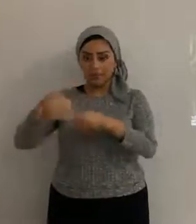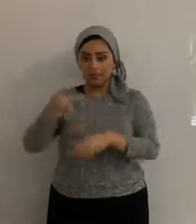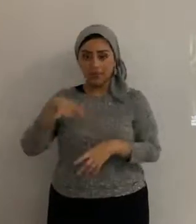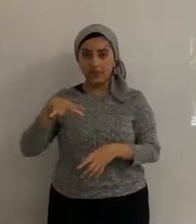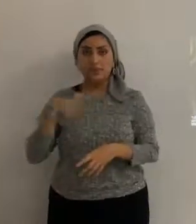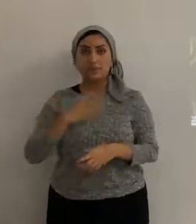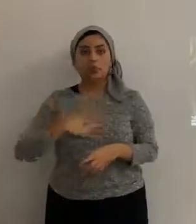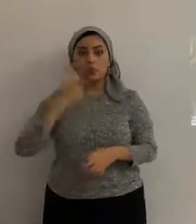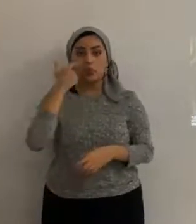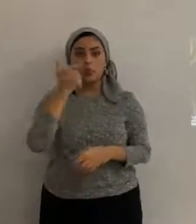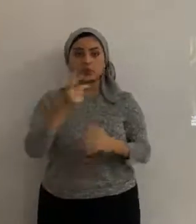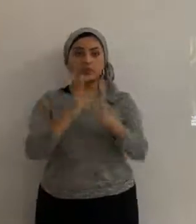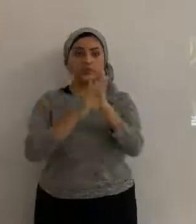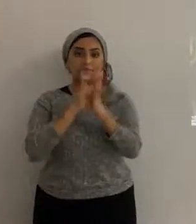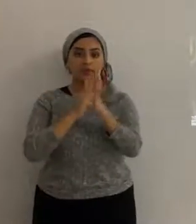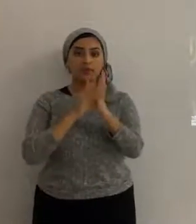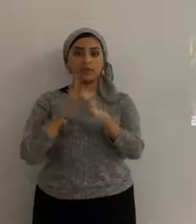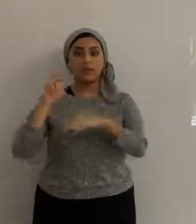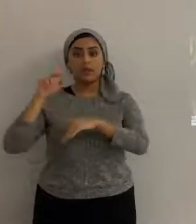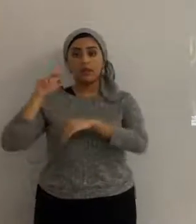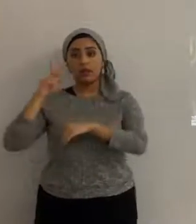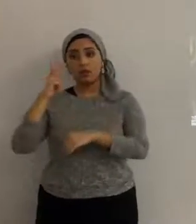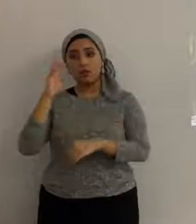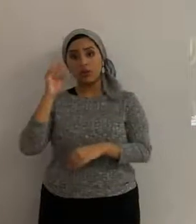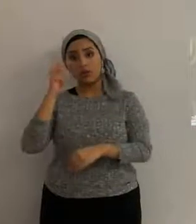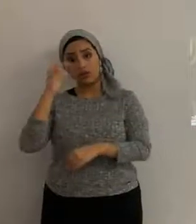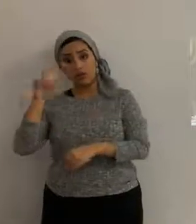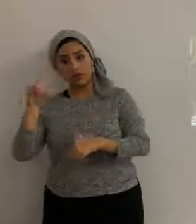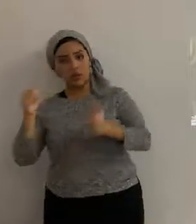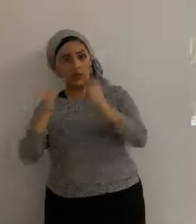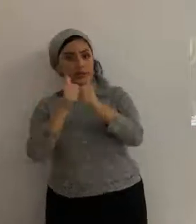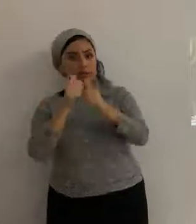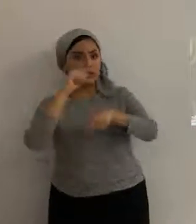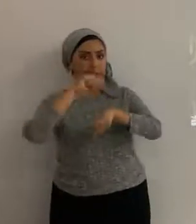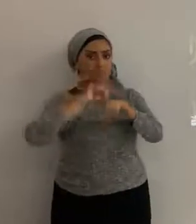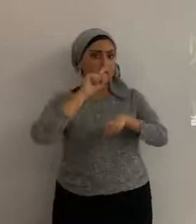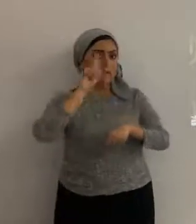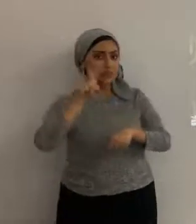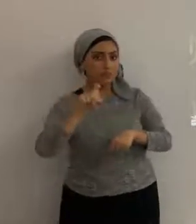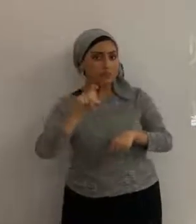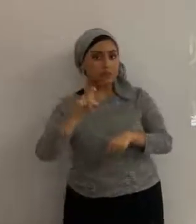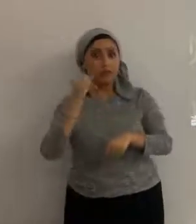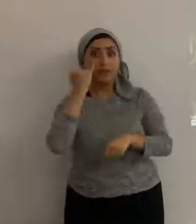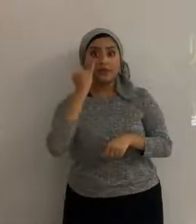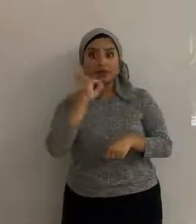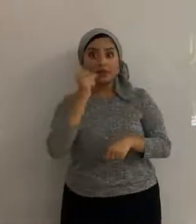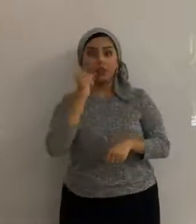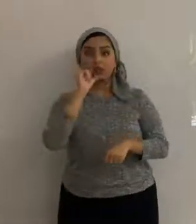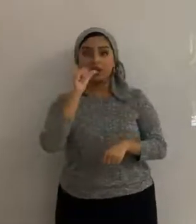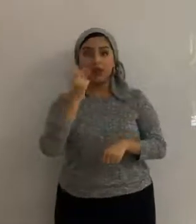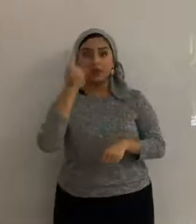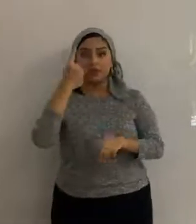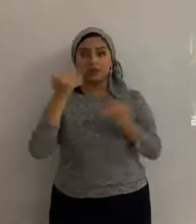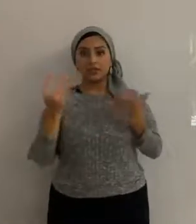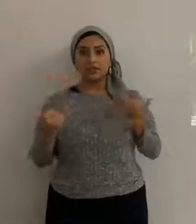video. El cótel es parte del templo, porque si no, no se le va a entender a este tema, y no queremos volver a repetir lo que